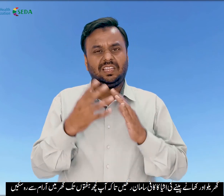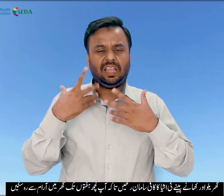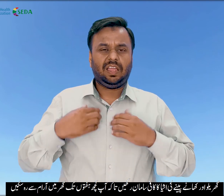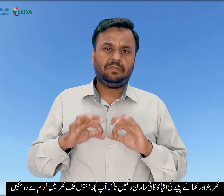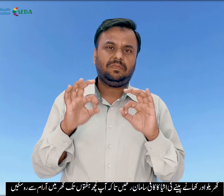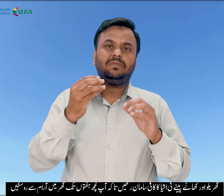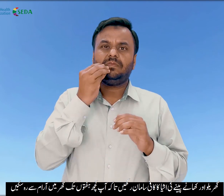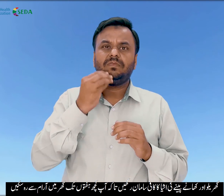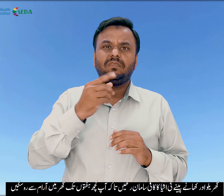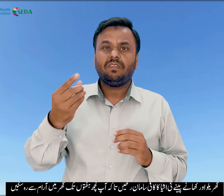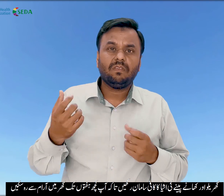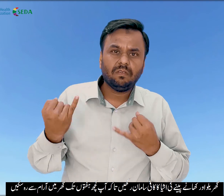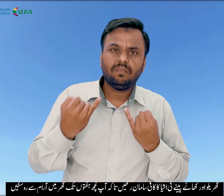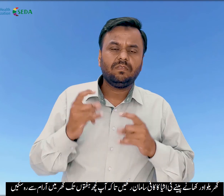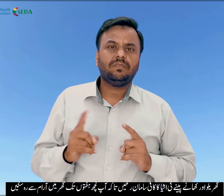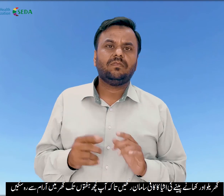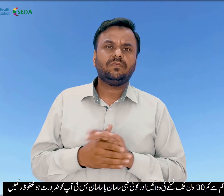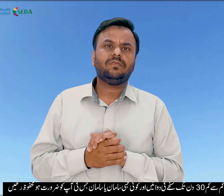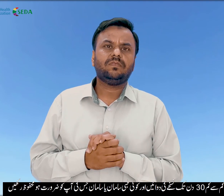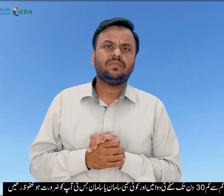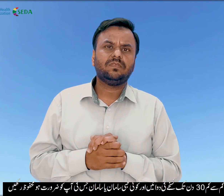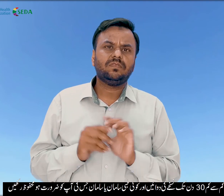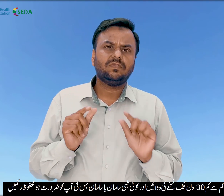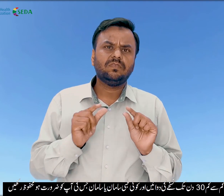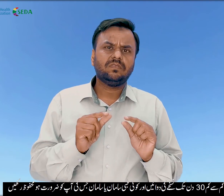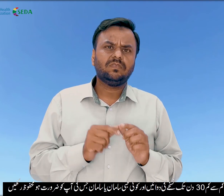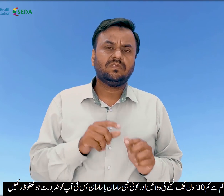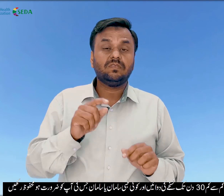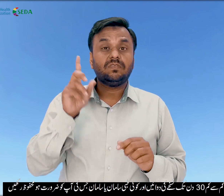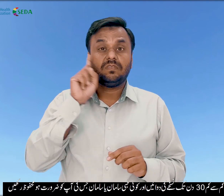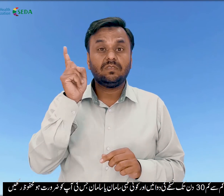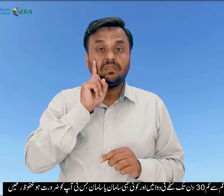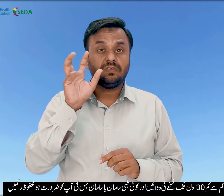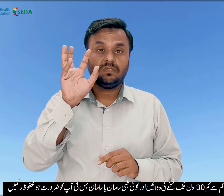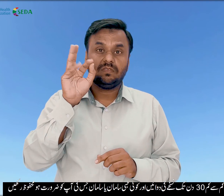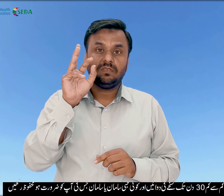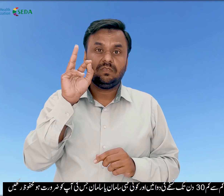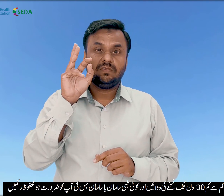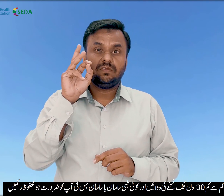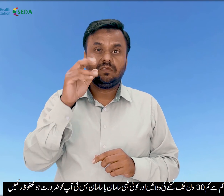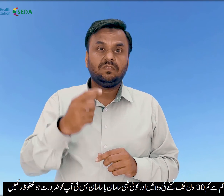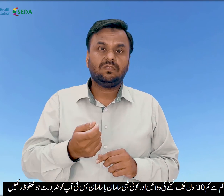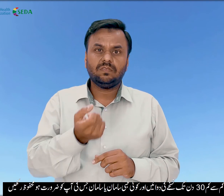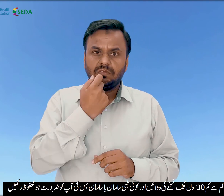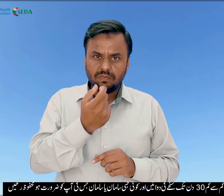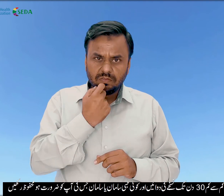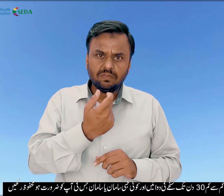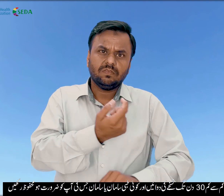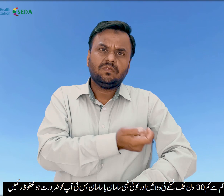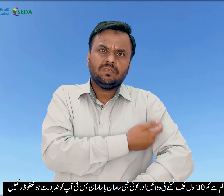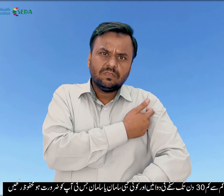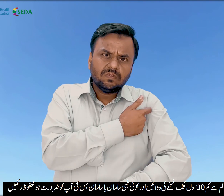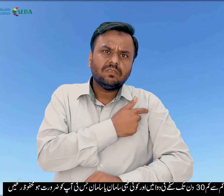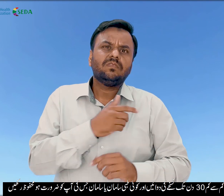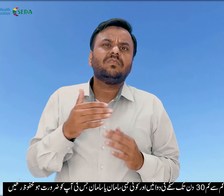آرام سے رہ سکیں۔ کم سے کم 30 دن تک نسخے کی دوائیں اور کوئی